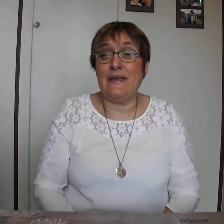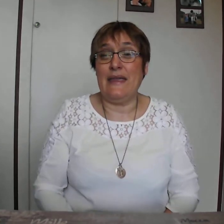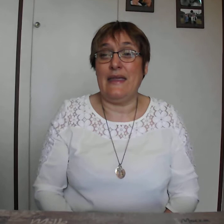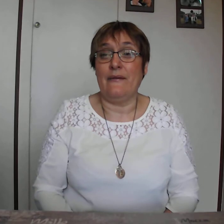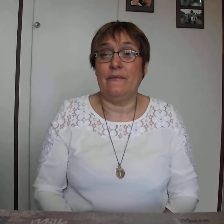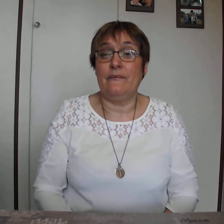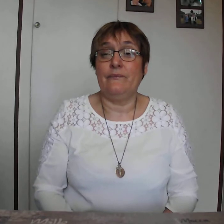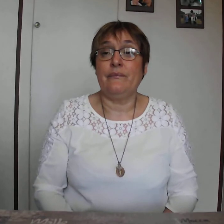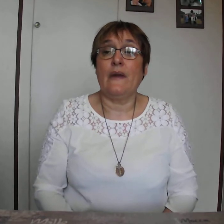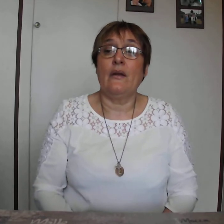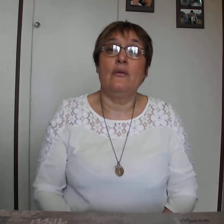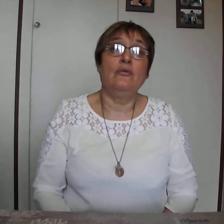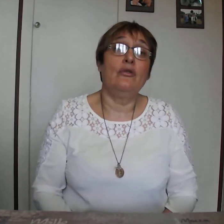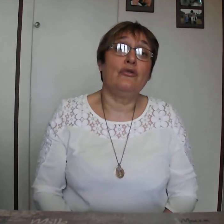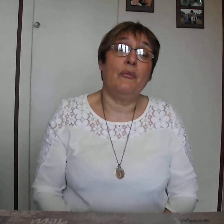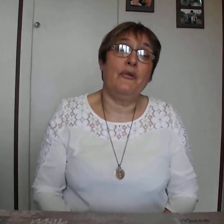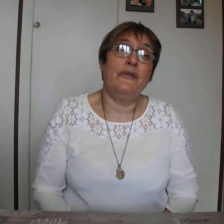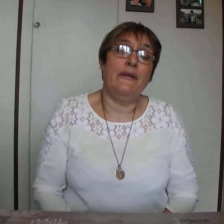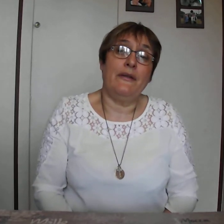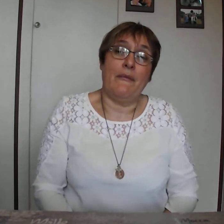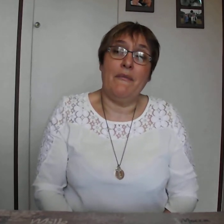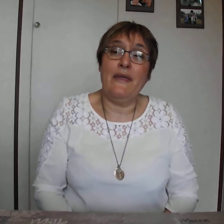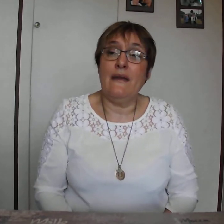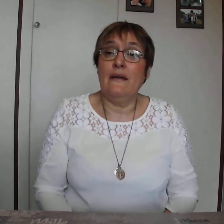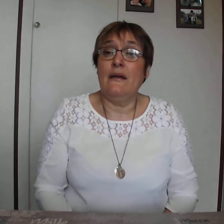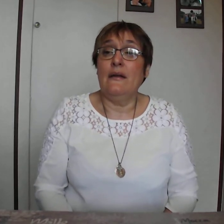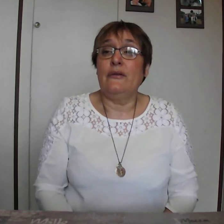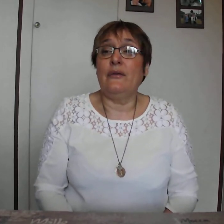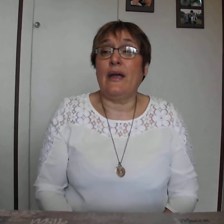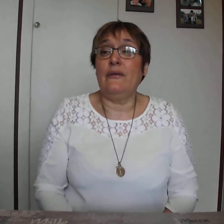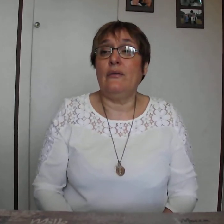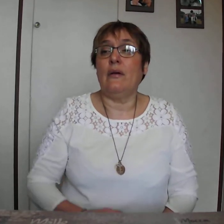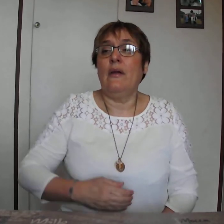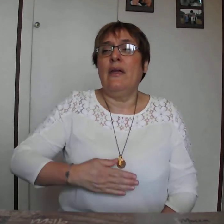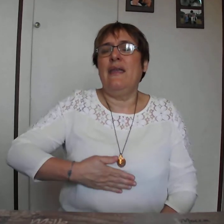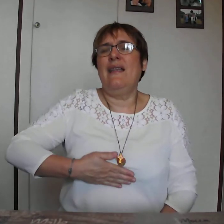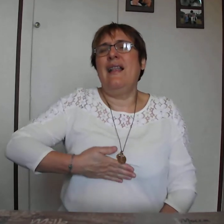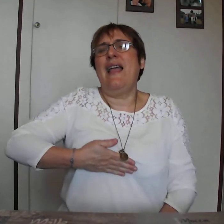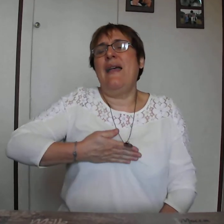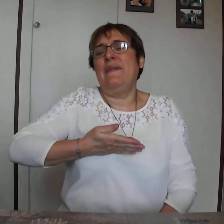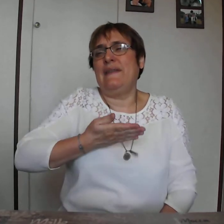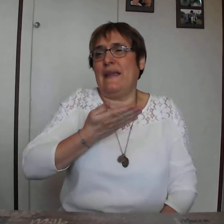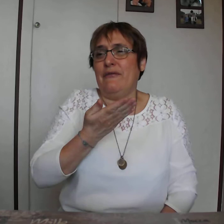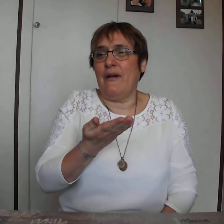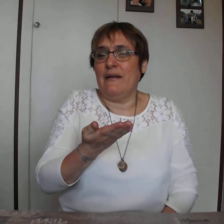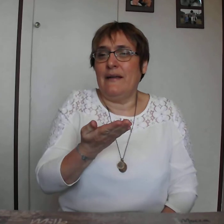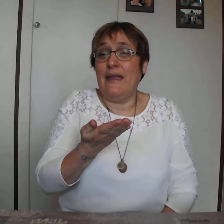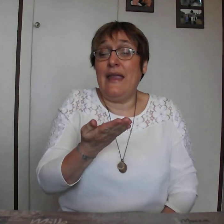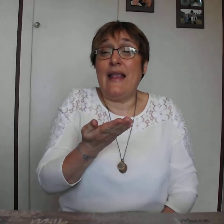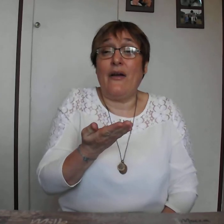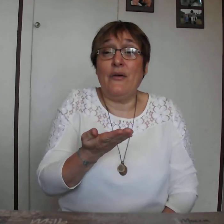coquille. Notre petit ami se rassure. Il aime cette voix. Il la